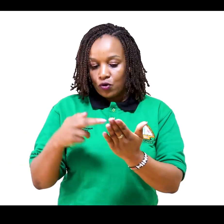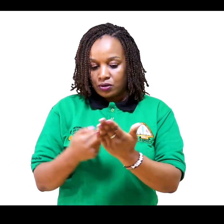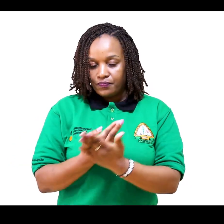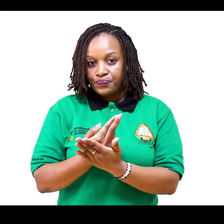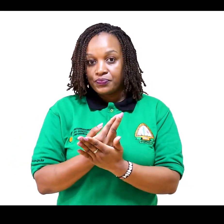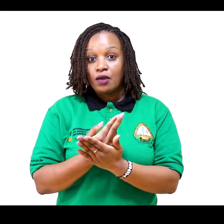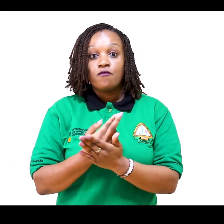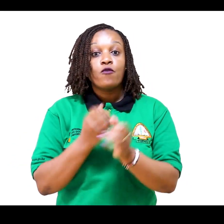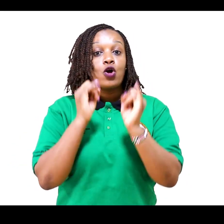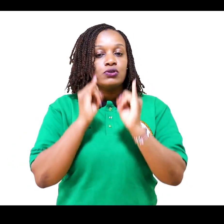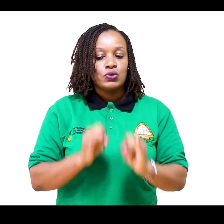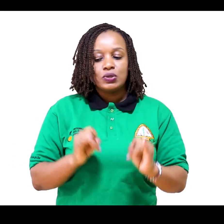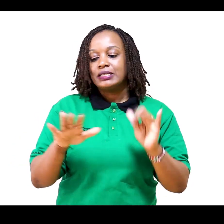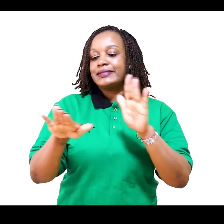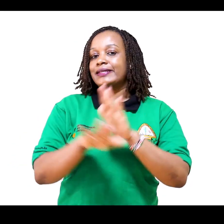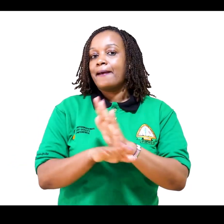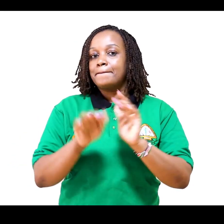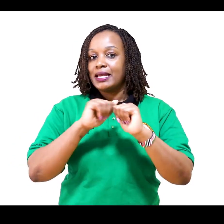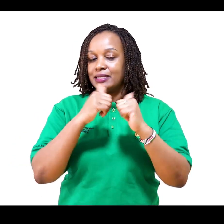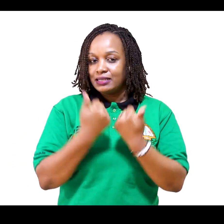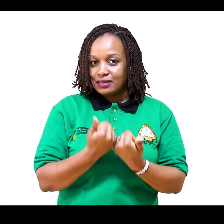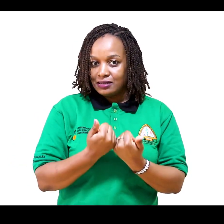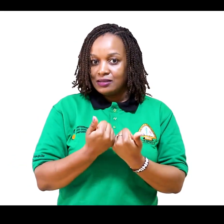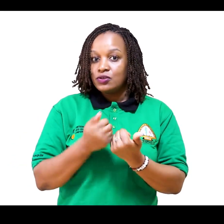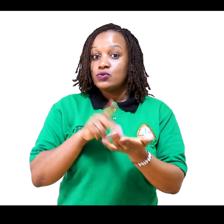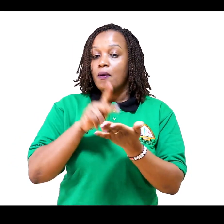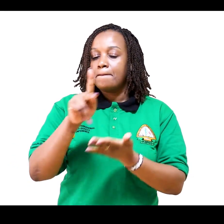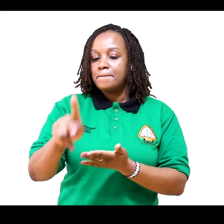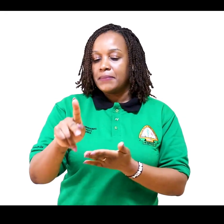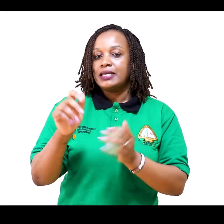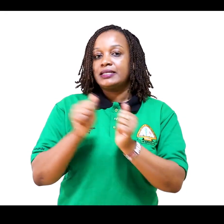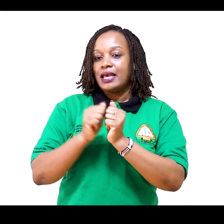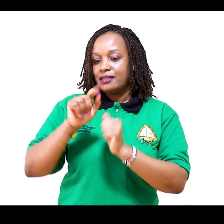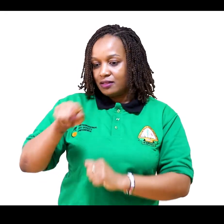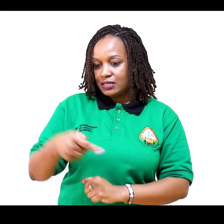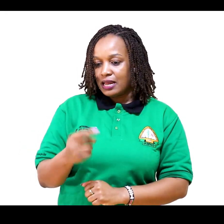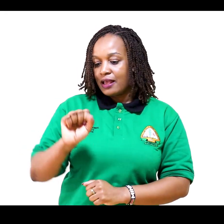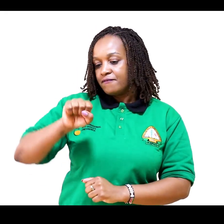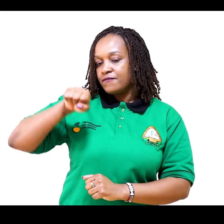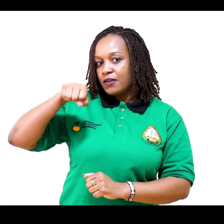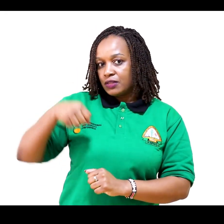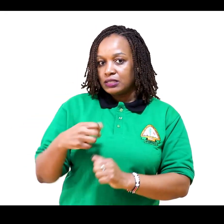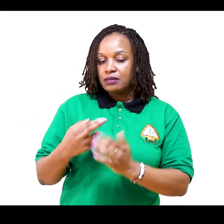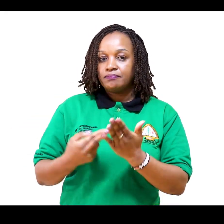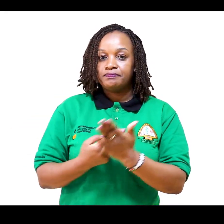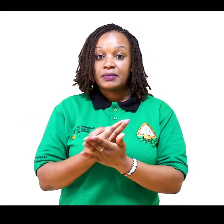8,000 kwa upya. Kwa wakala mdogo mpya shilingi 10,000 na shilingi 5,000 kwa